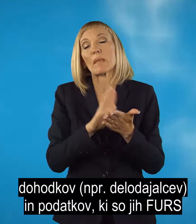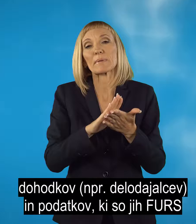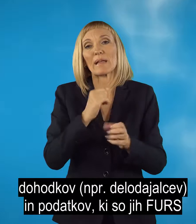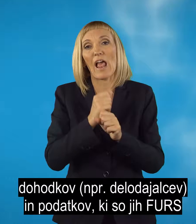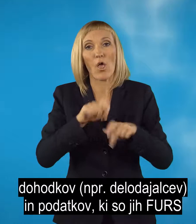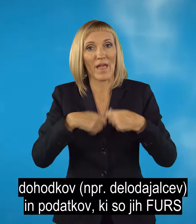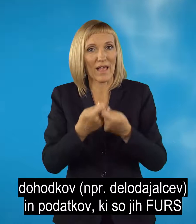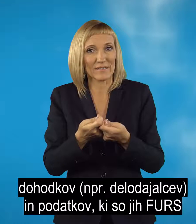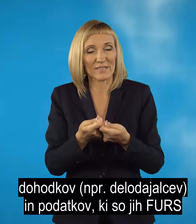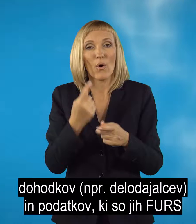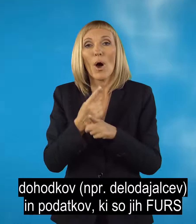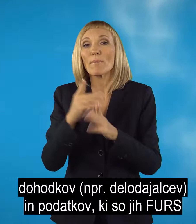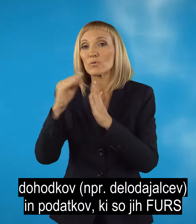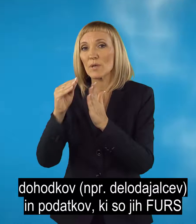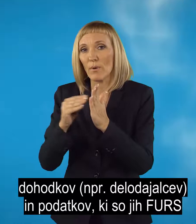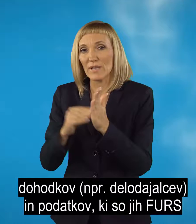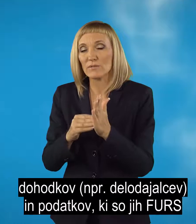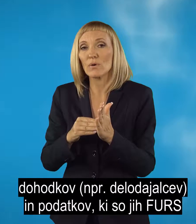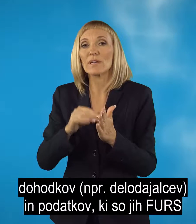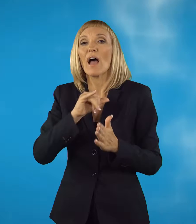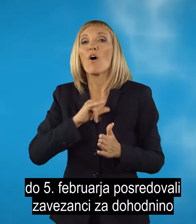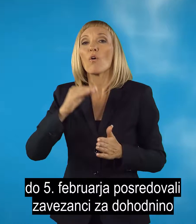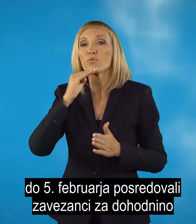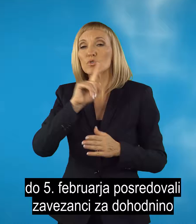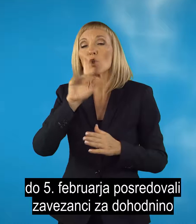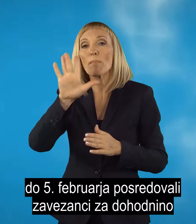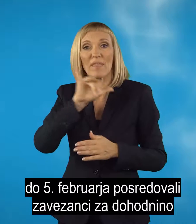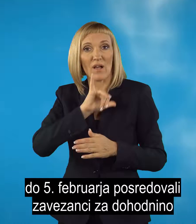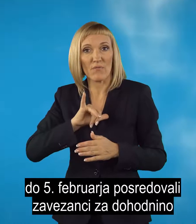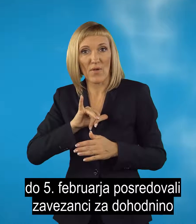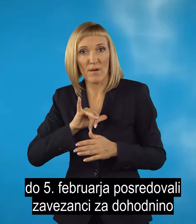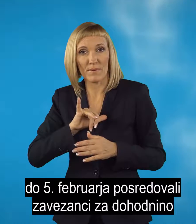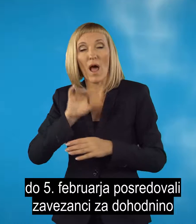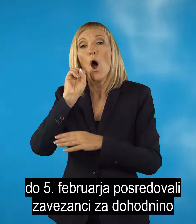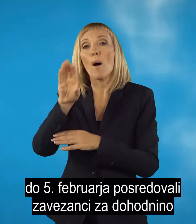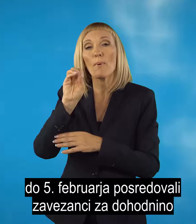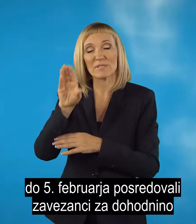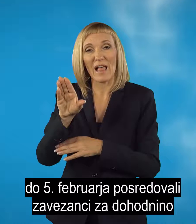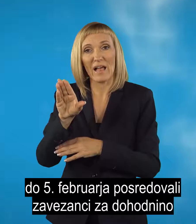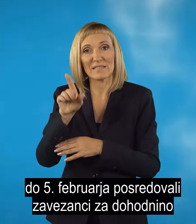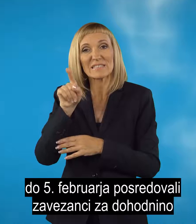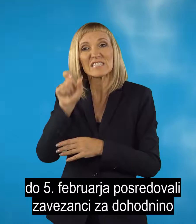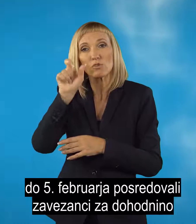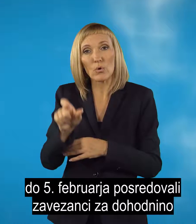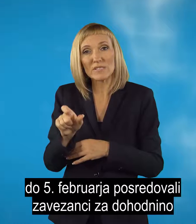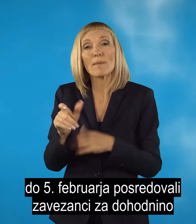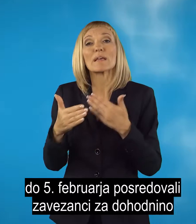delodajalcev, in podatkov, ki so jih FURS do 5. februarja posredovali zavezanci za dohodnino,